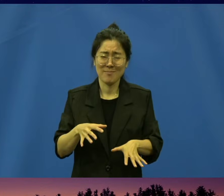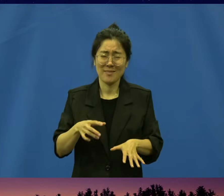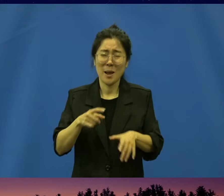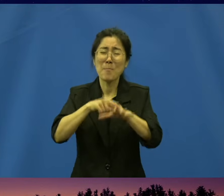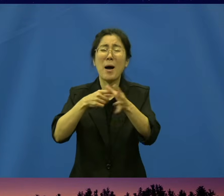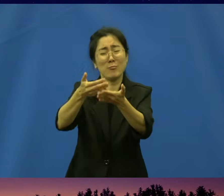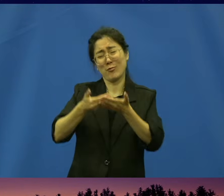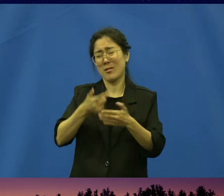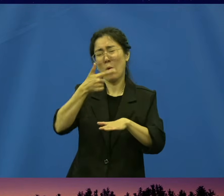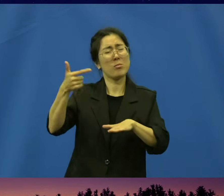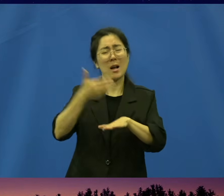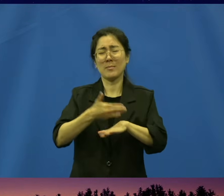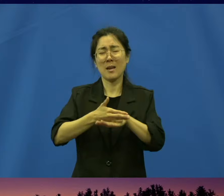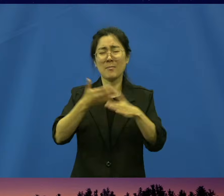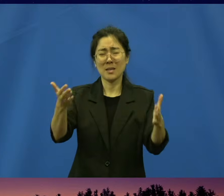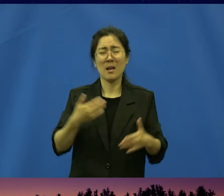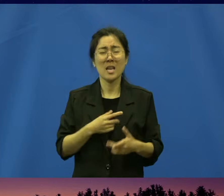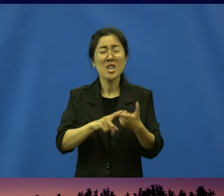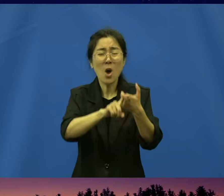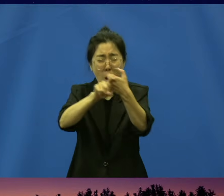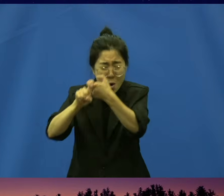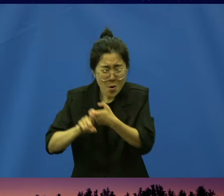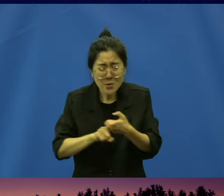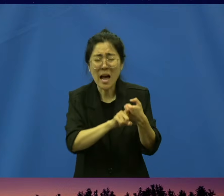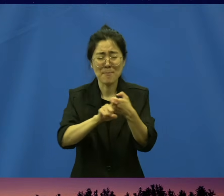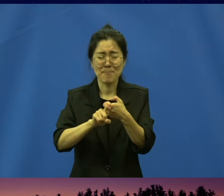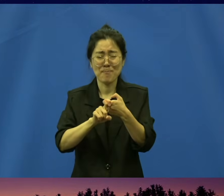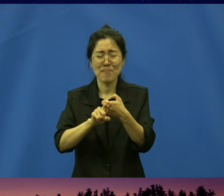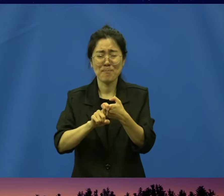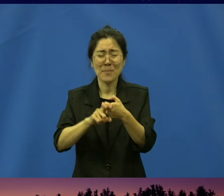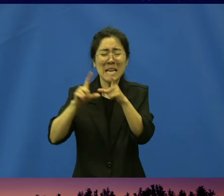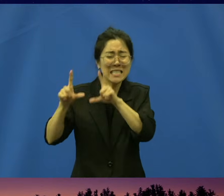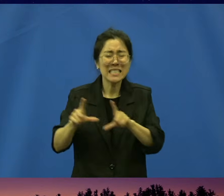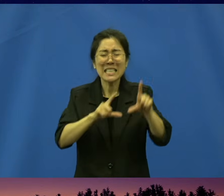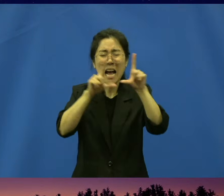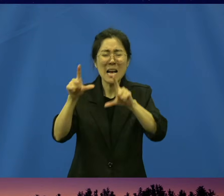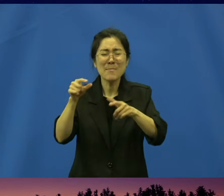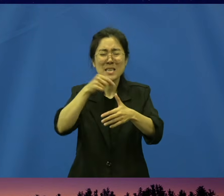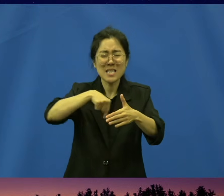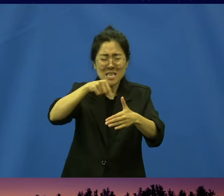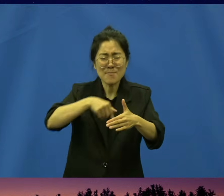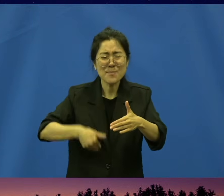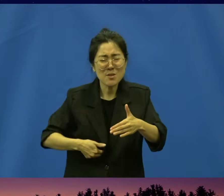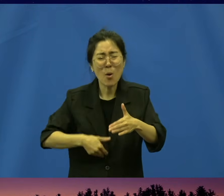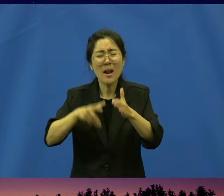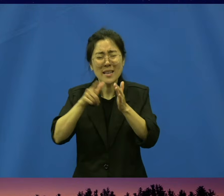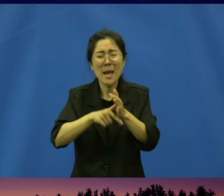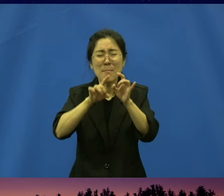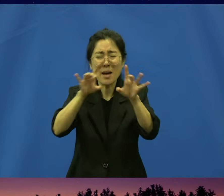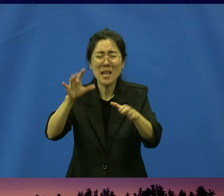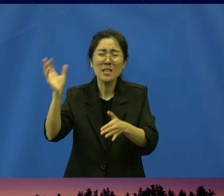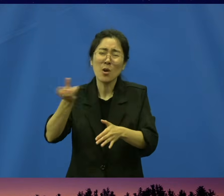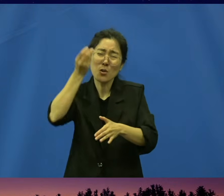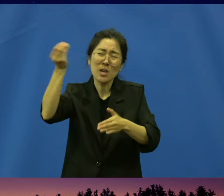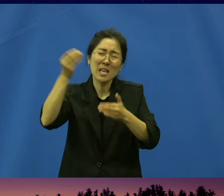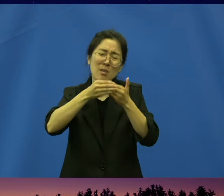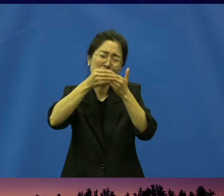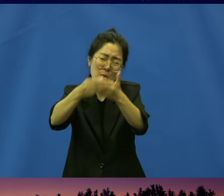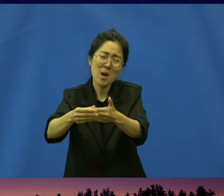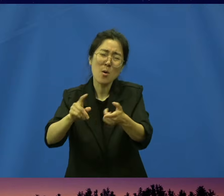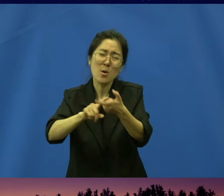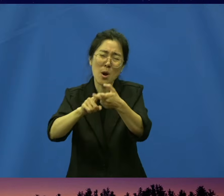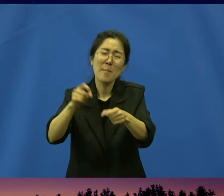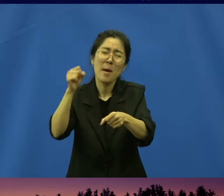감사를 드립니다. 연합이 필요한 그 삶의 모든 영역에서 성령님께서 간섭해 주시기를 간절히